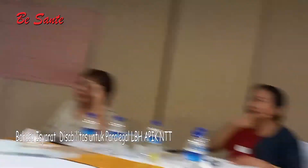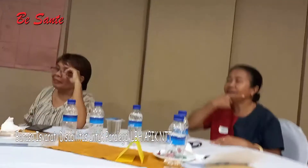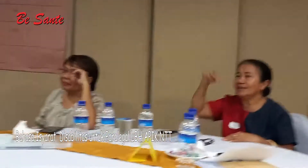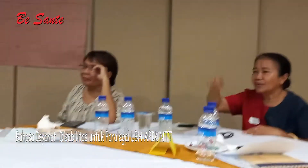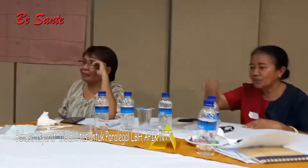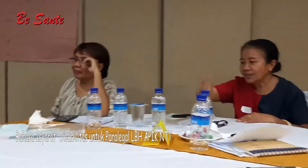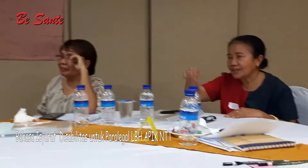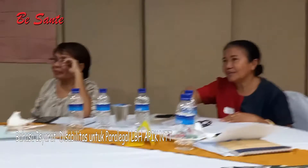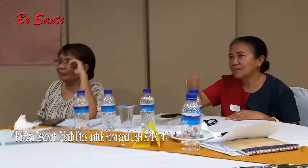Nenek.